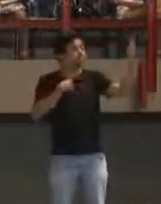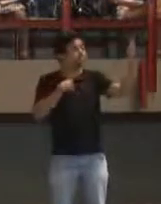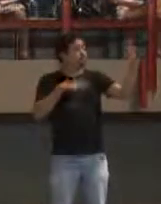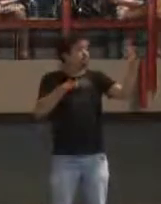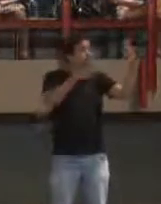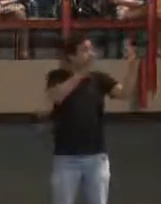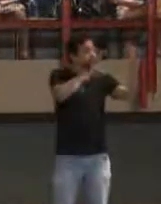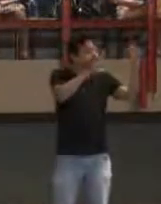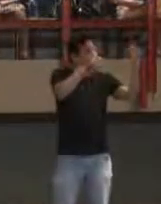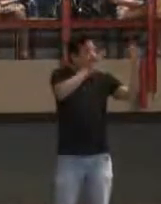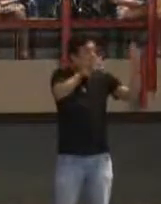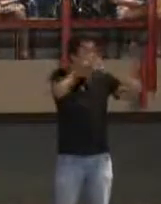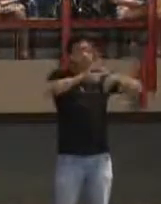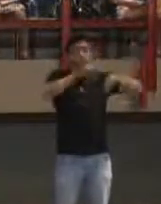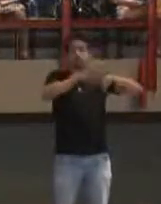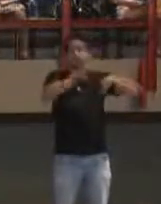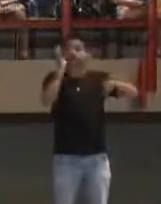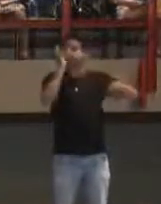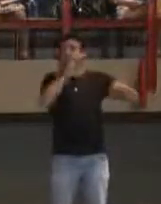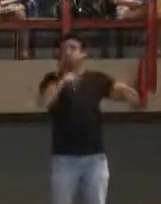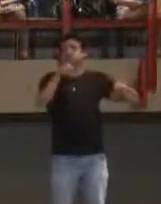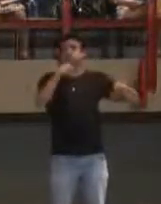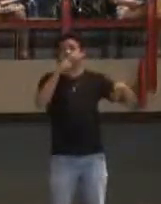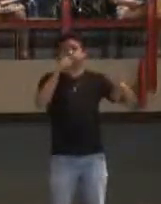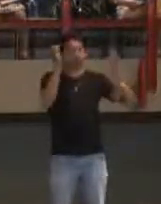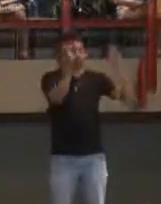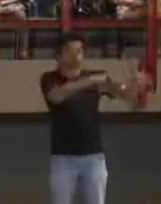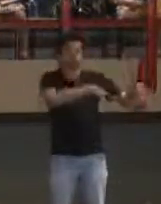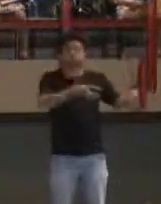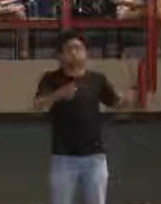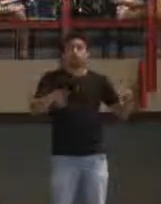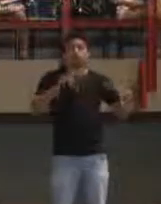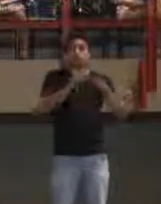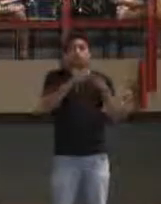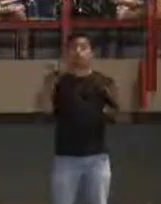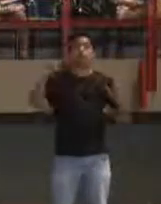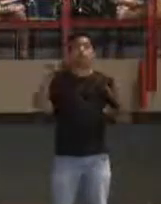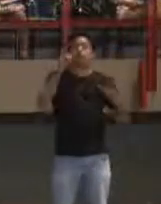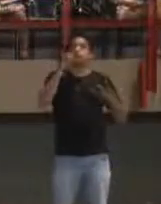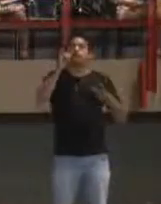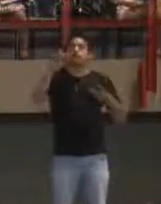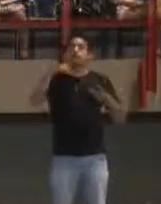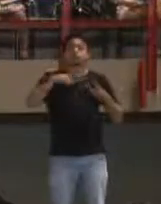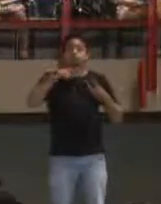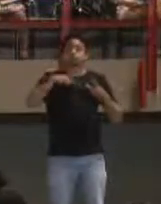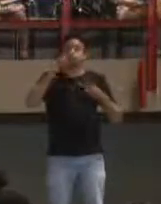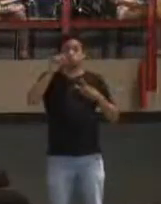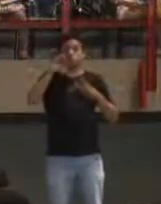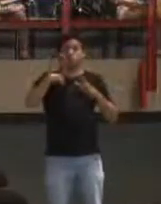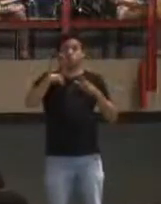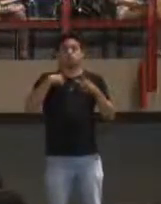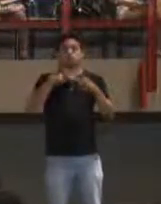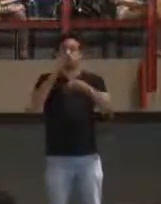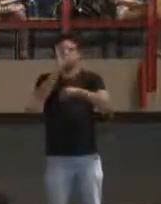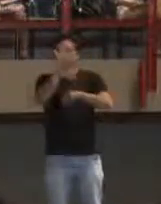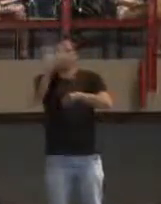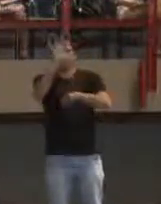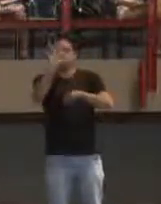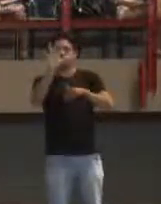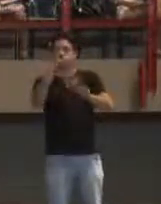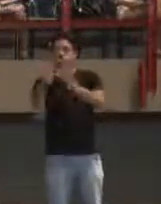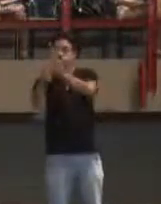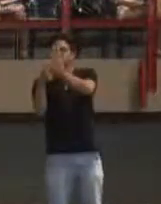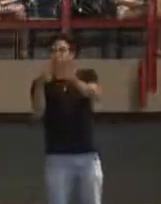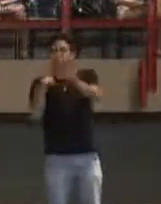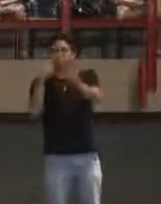meu Deus, eu vou passar quanto tempo lendo isso? Ou então aqueles problemas que geralmente têm uma figura complicada. Você